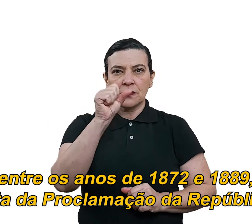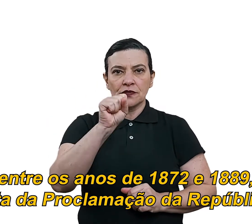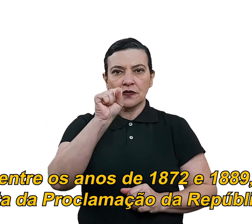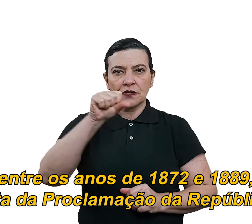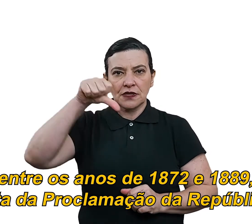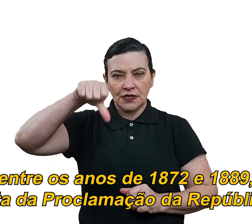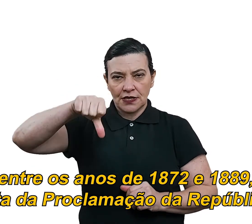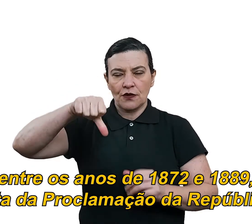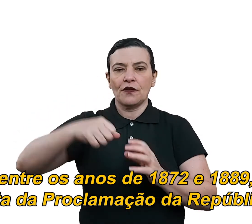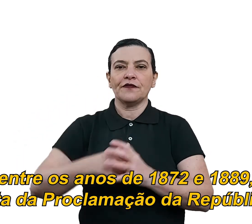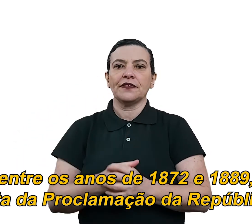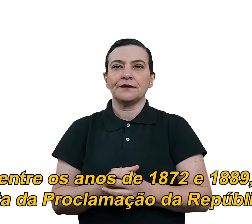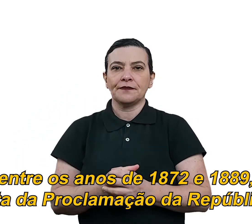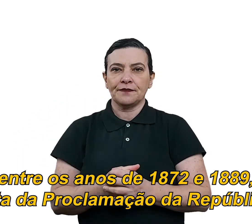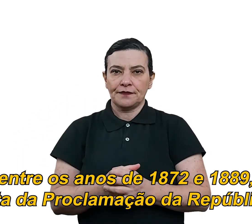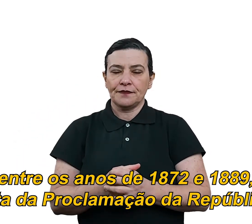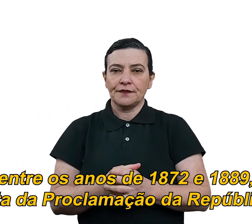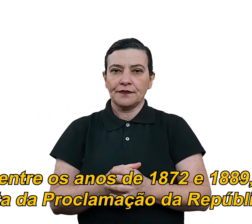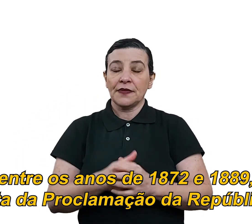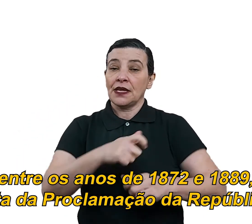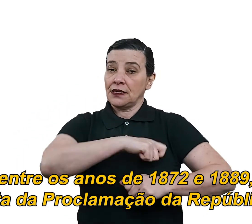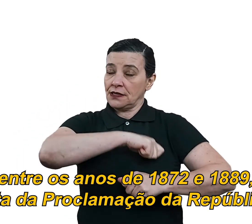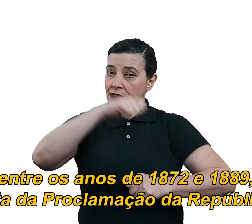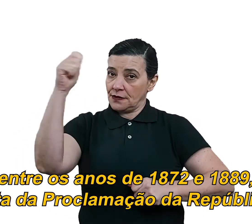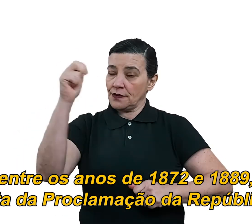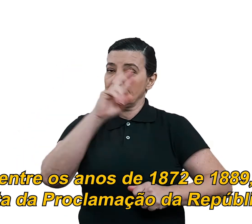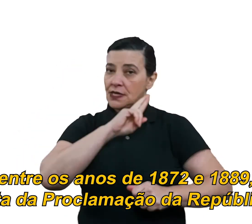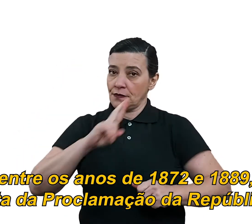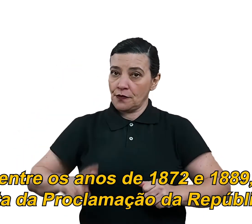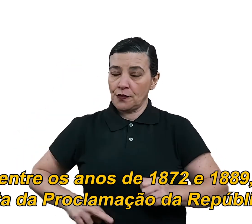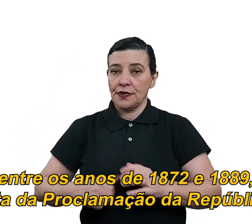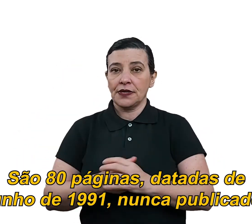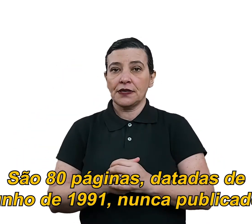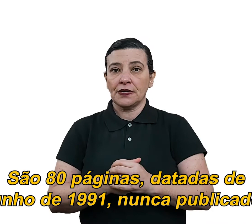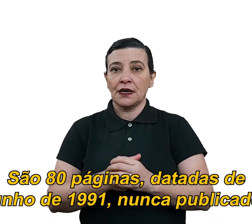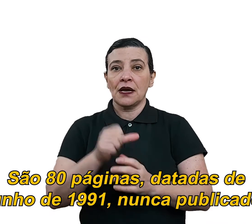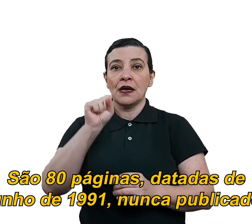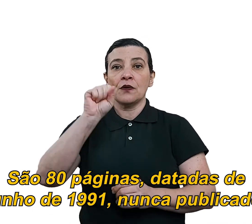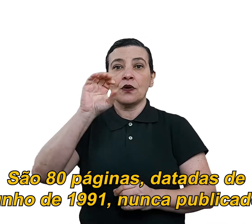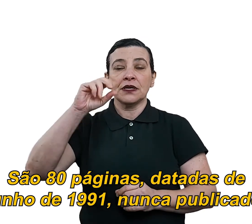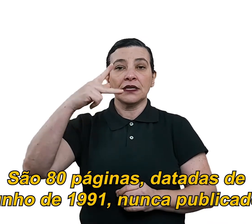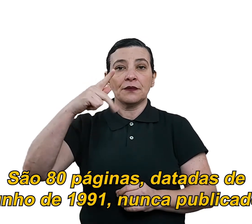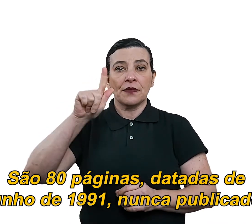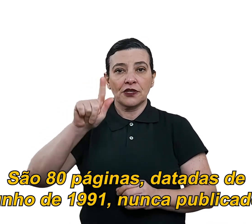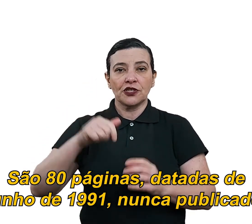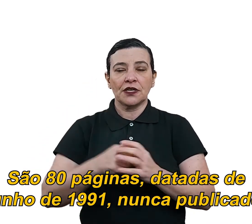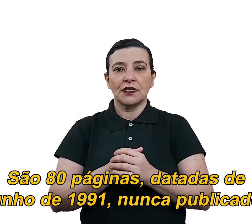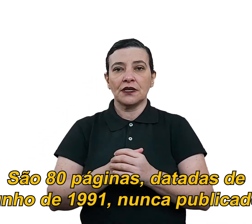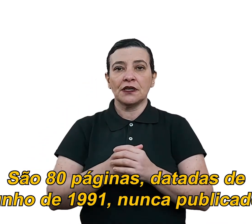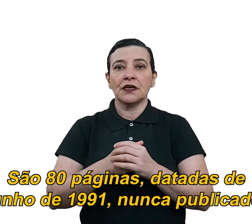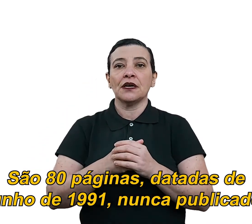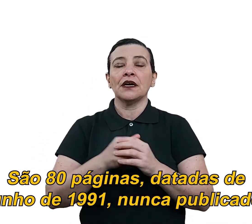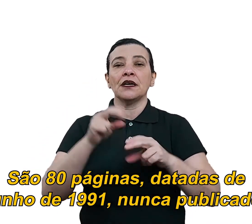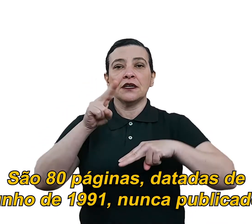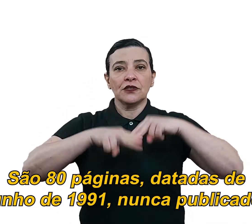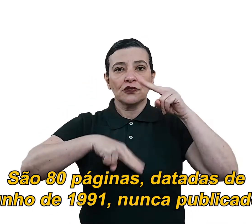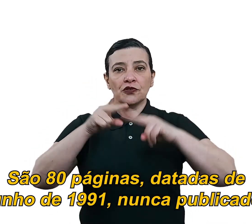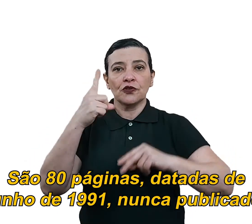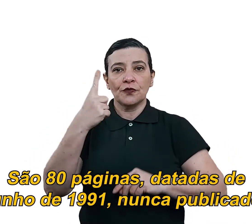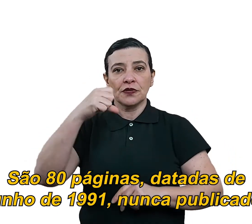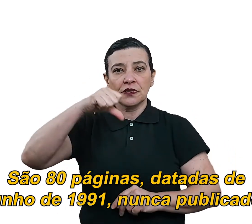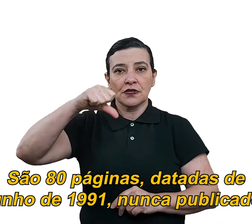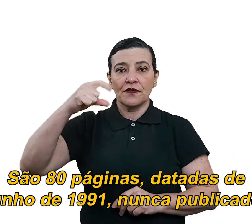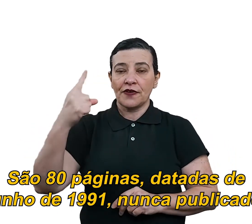1872 e 1889, data da proclamação da República. São 80 páginas, datado de junho